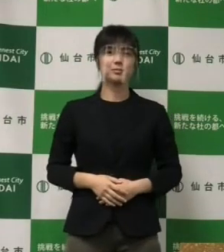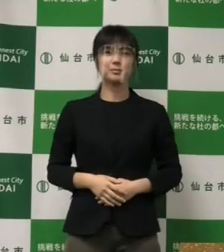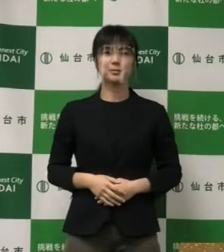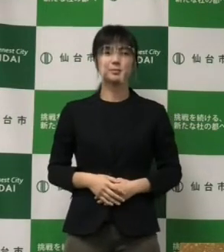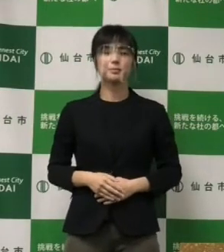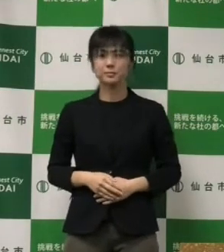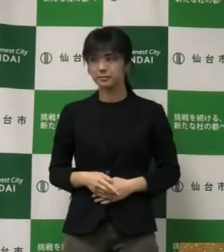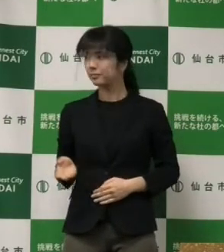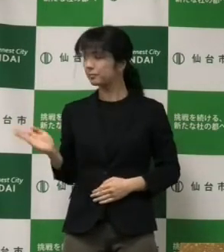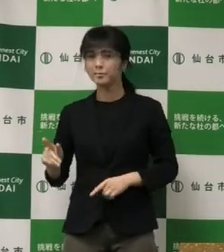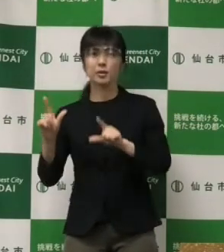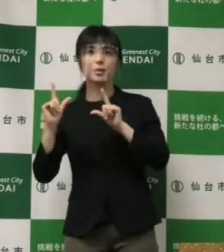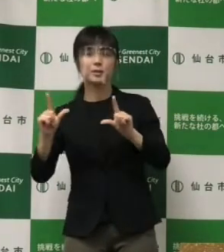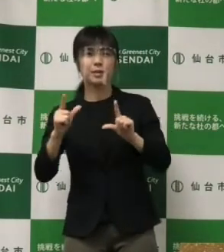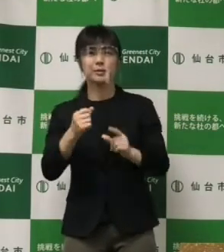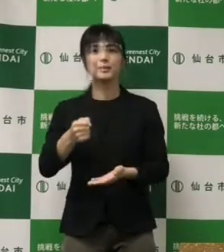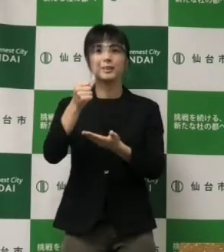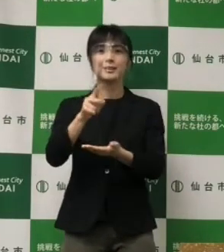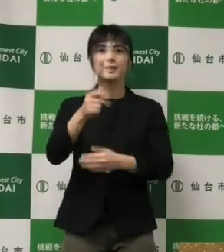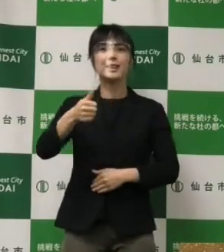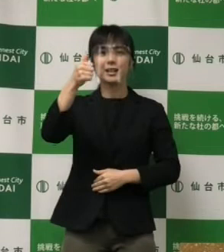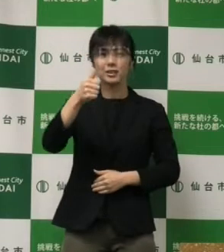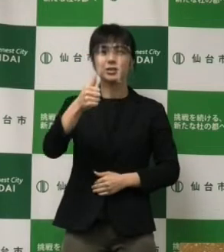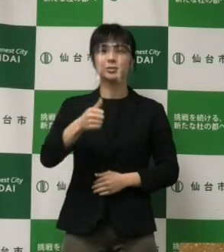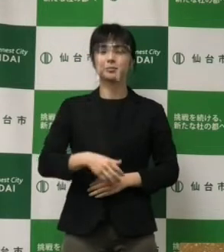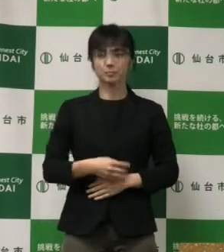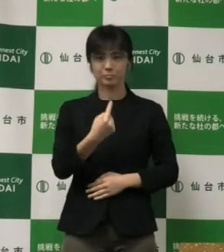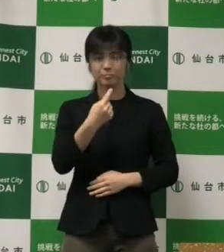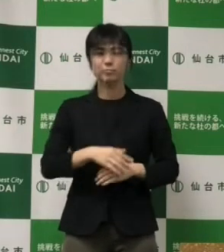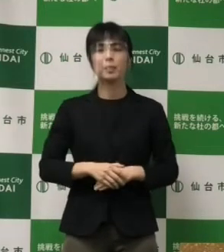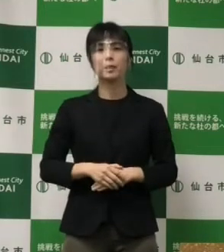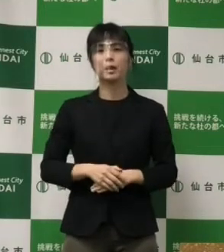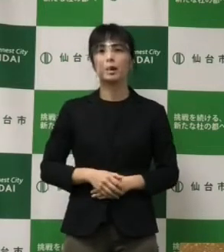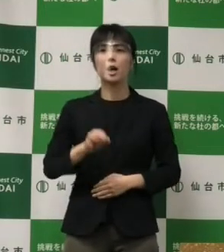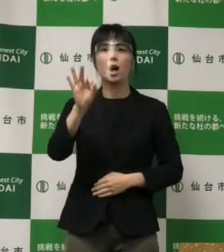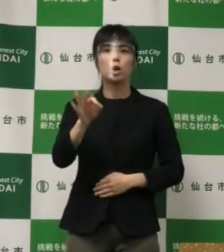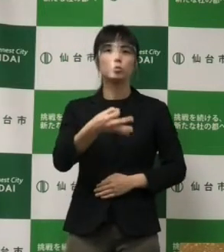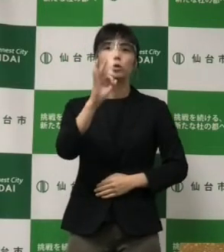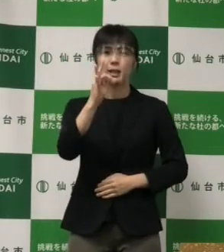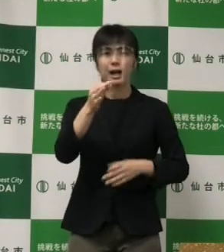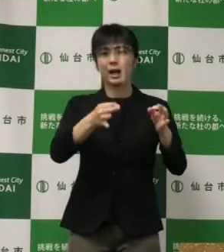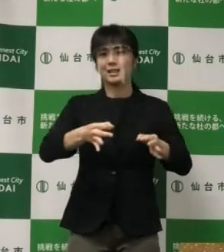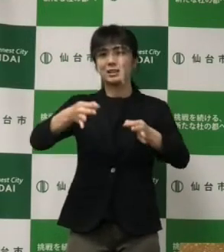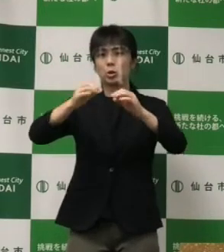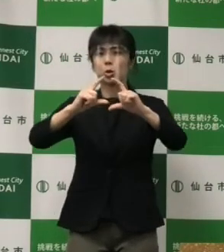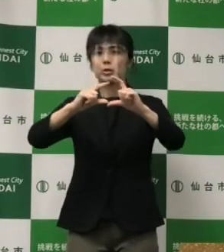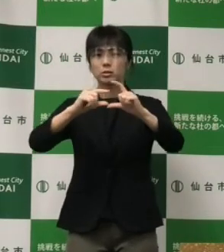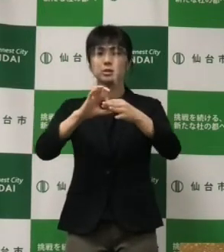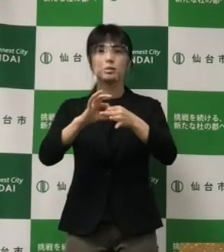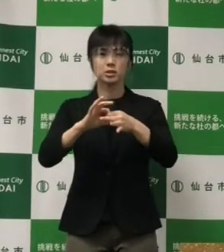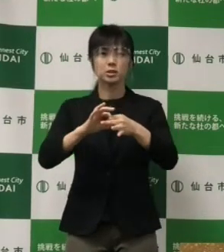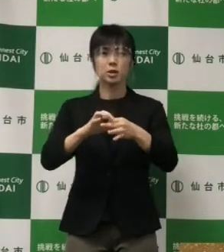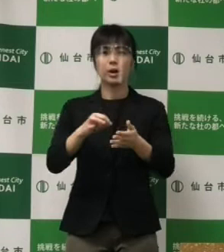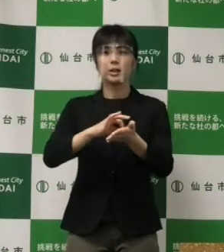はい、お答えいたします。財政課長の稲荷と申します。物価上昇率につきましては、消費者物